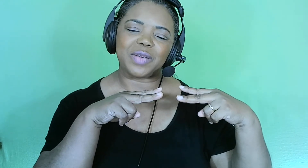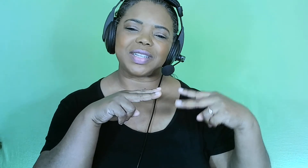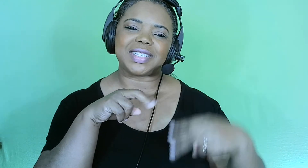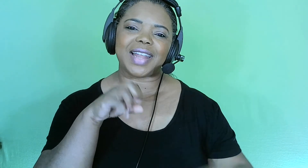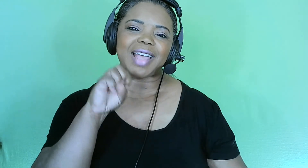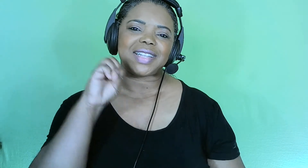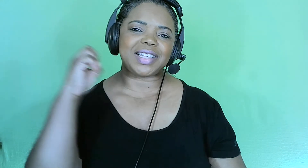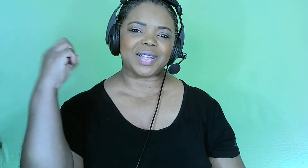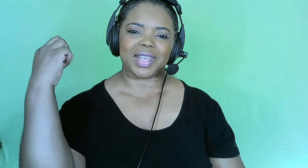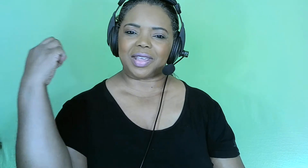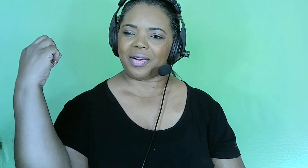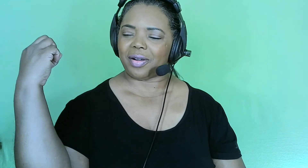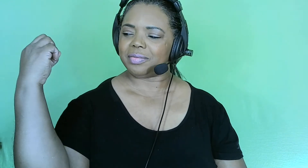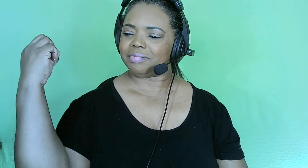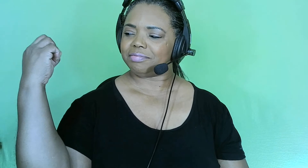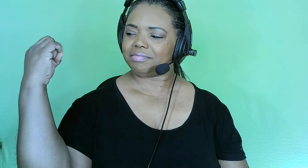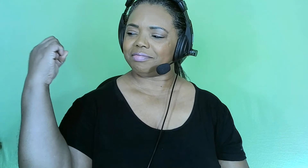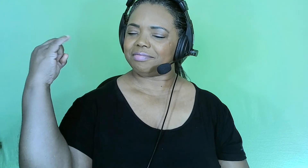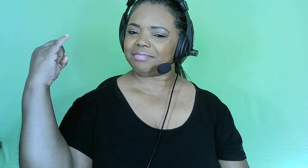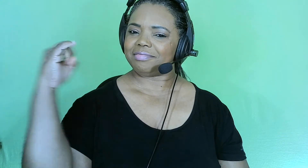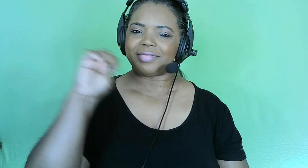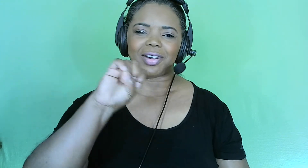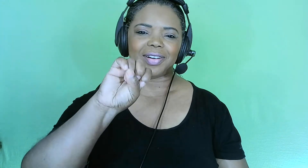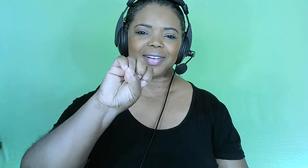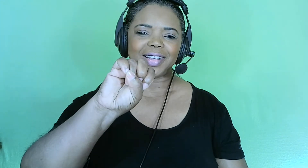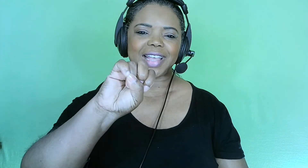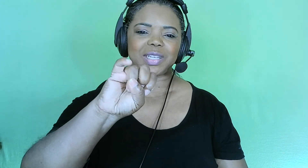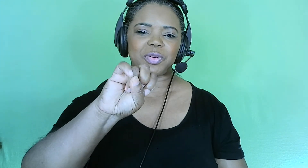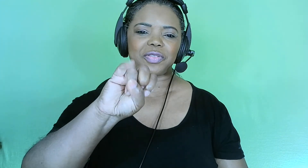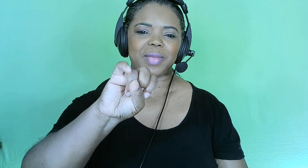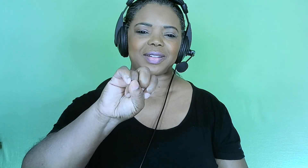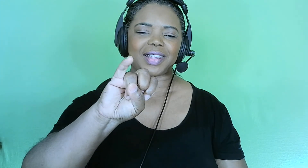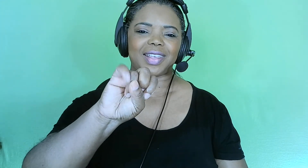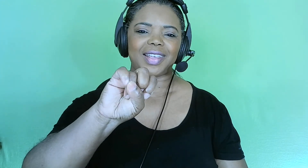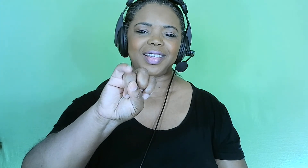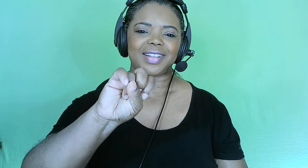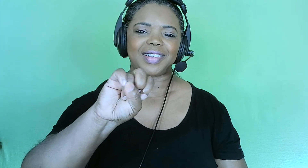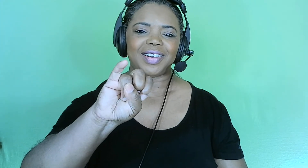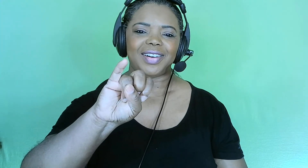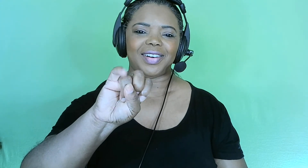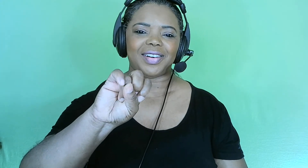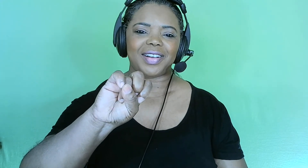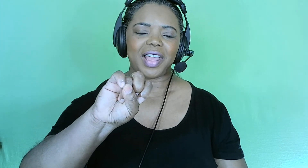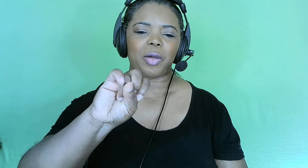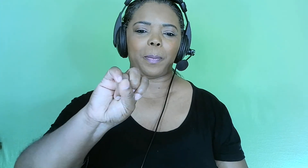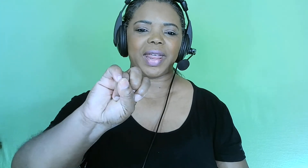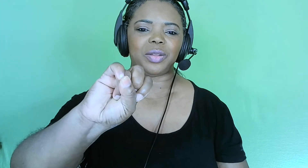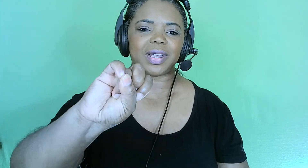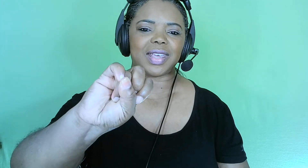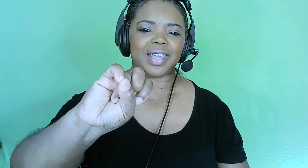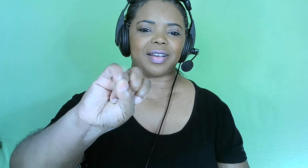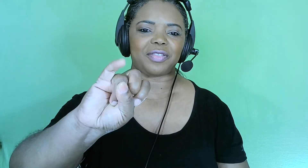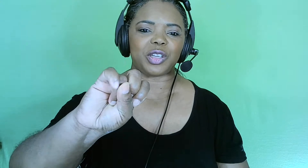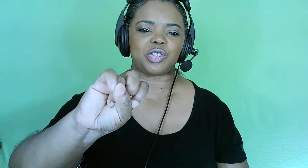de sinais é isso aqui, ó. Ó, esse movimento aqui, ó. Eu prendo aqui, ó, e